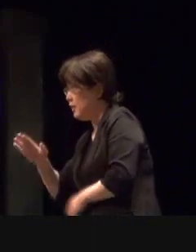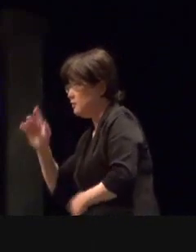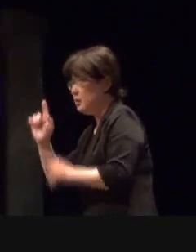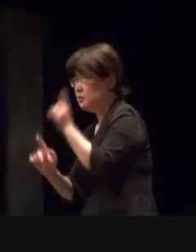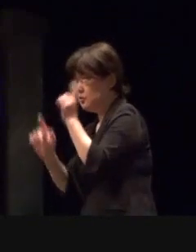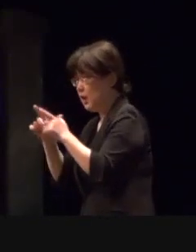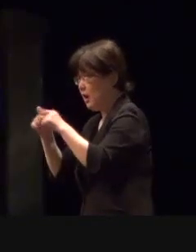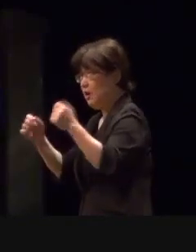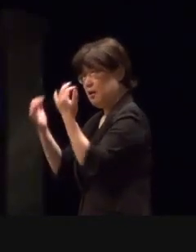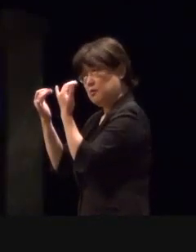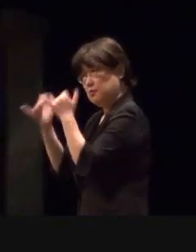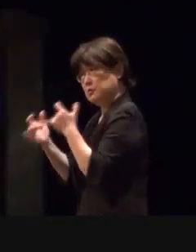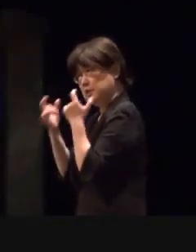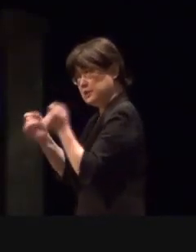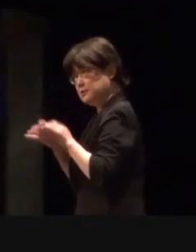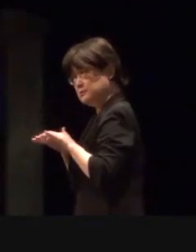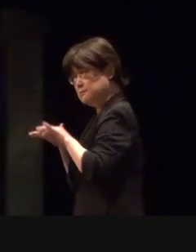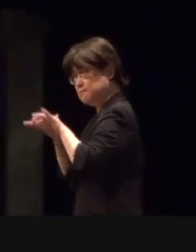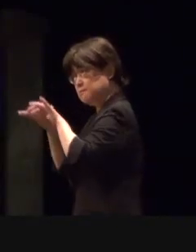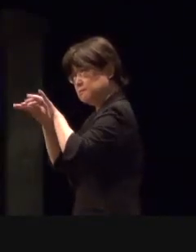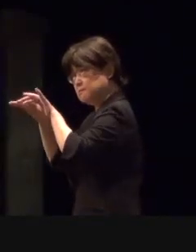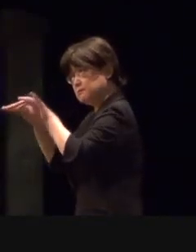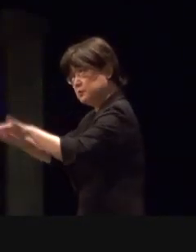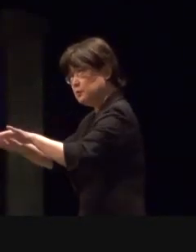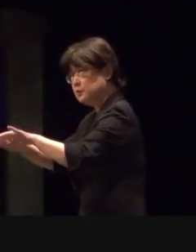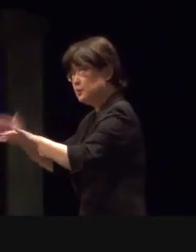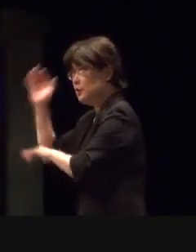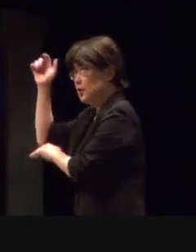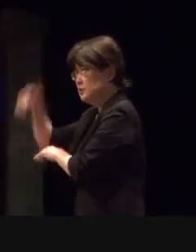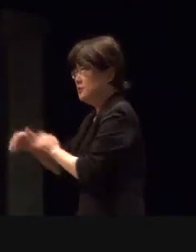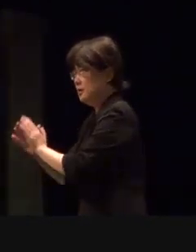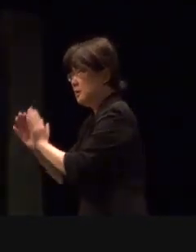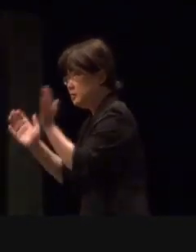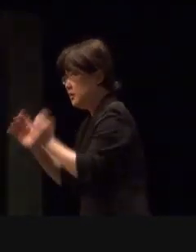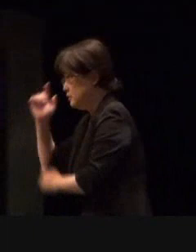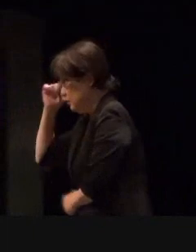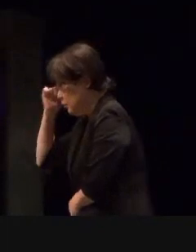を多分やり始めたということだと思います。